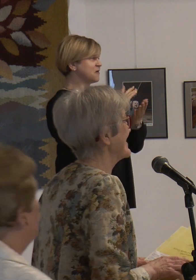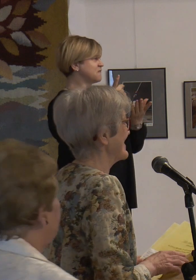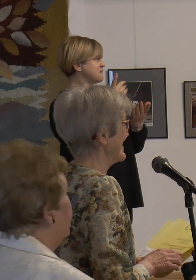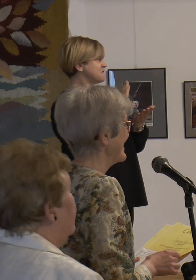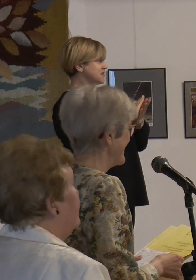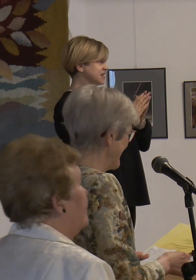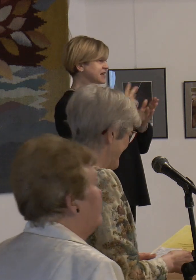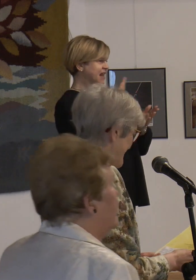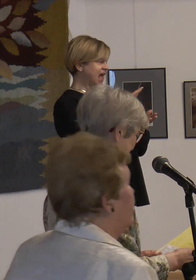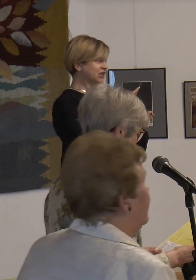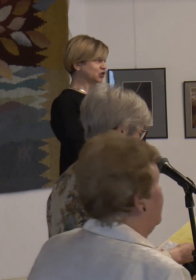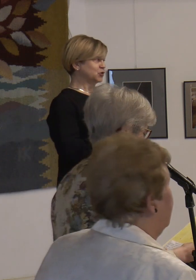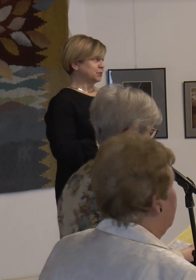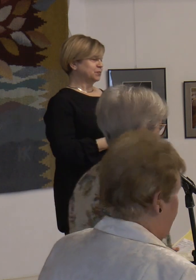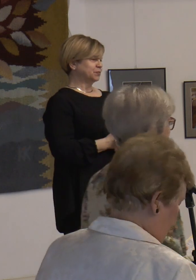látom.